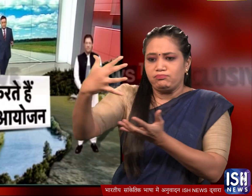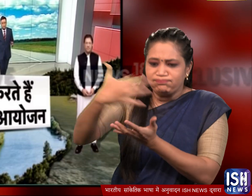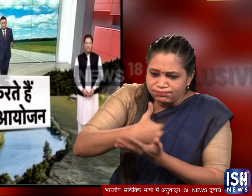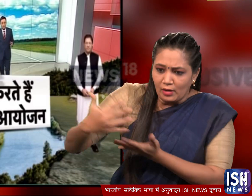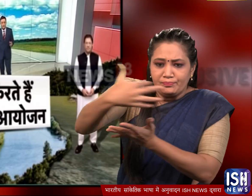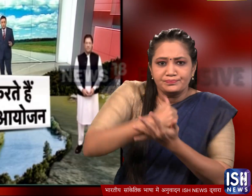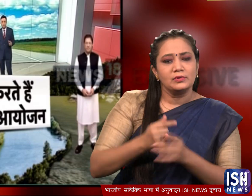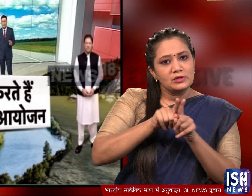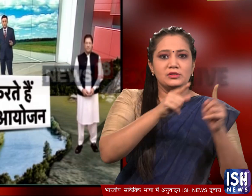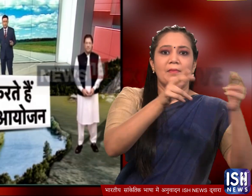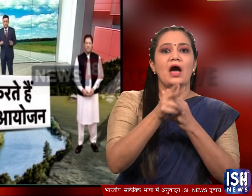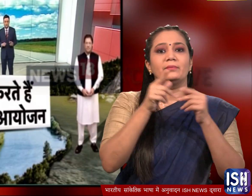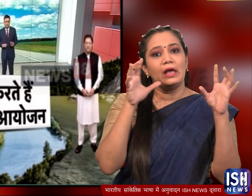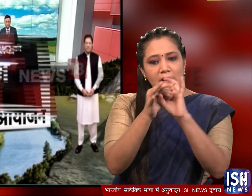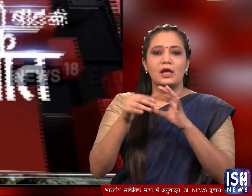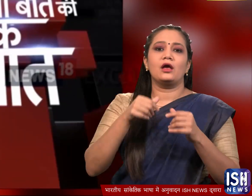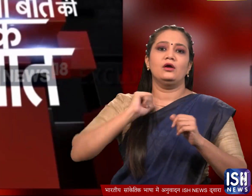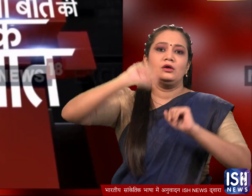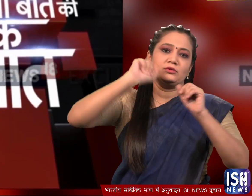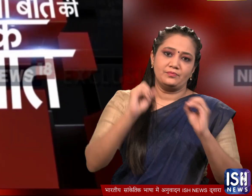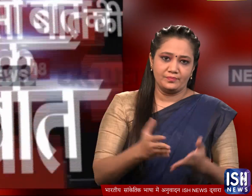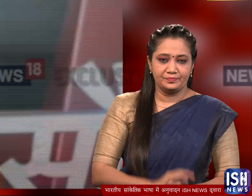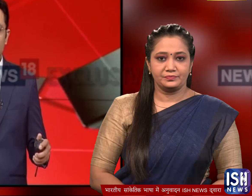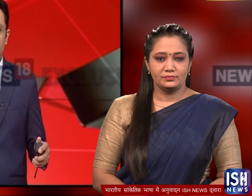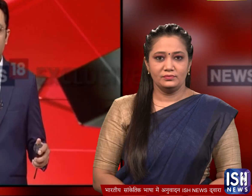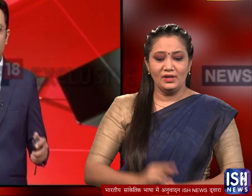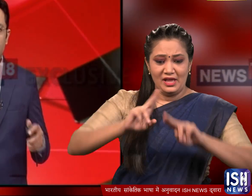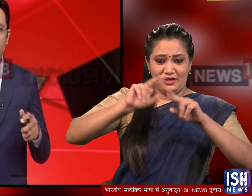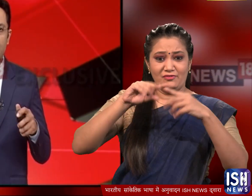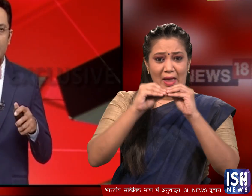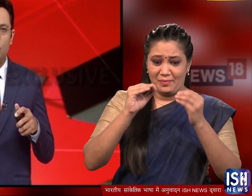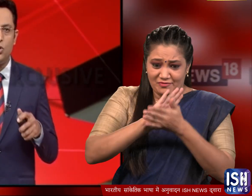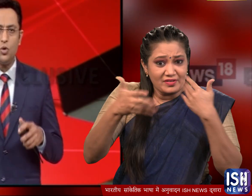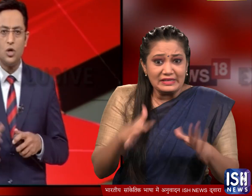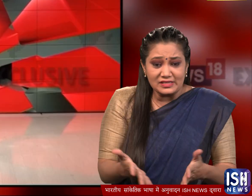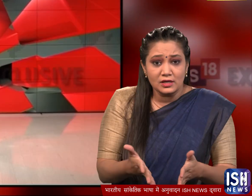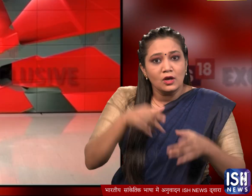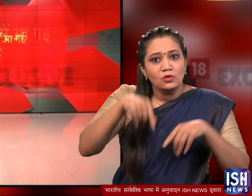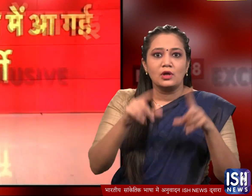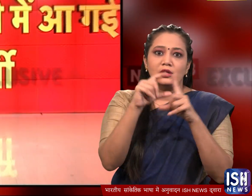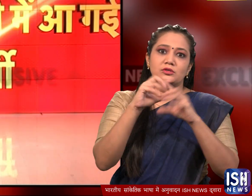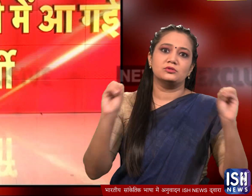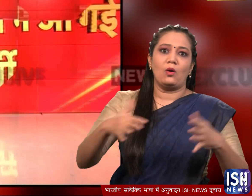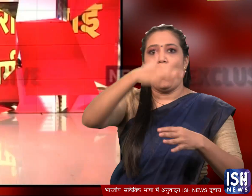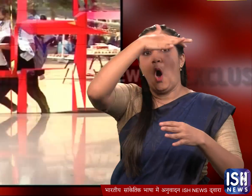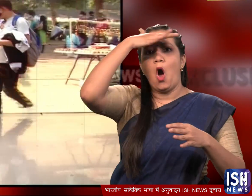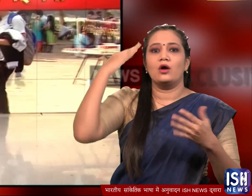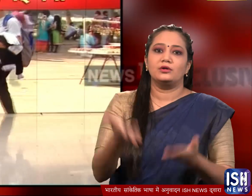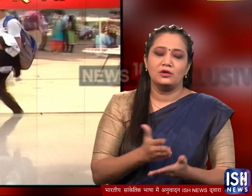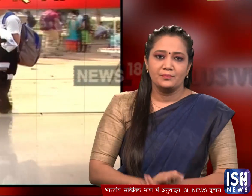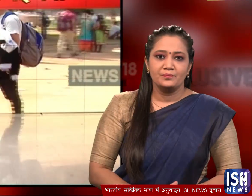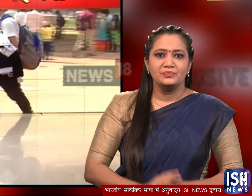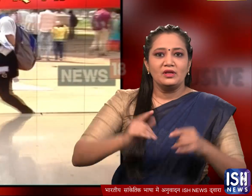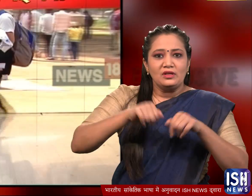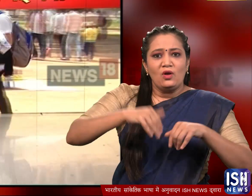सेना के समर्थन में रैलियों का आयोजन करते हैं। फरवरी खत्म होने से पहले ही दिल्ली के लोगों को गर्मी की आहट महसूस होने लगी है। लोगों के